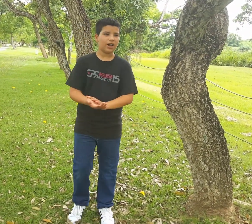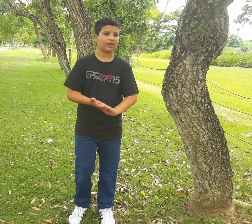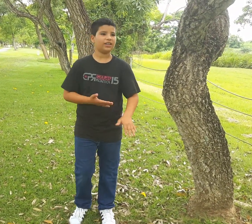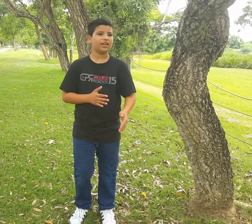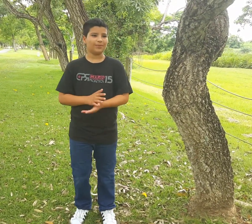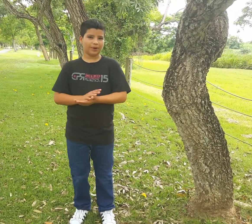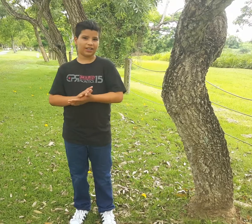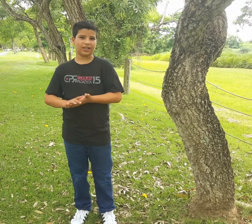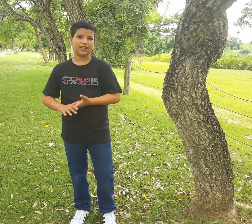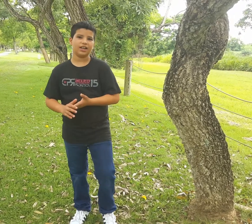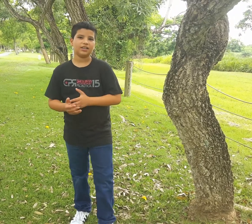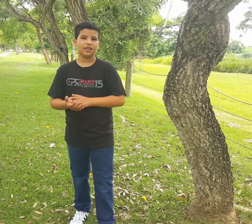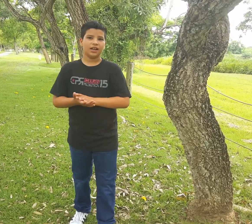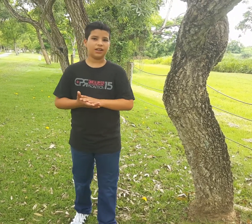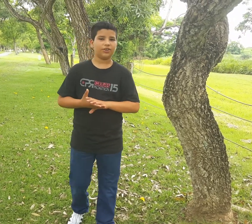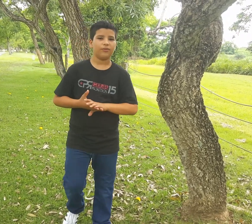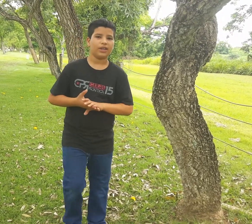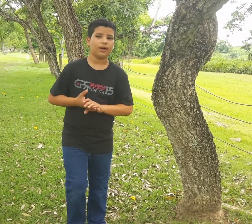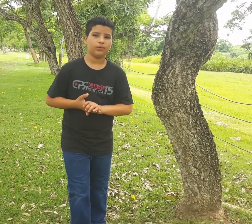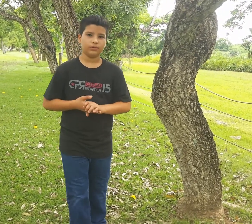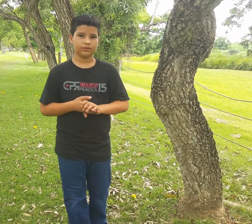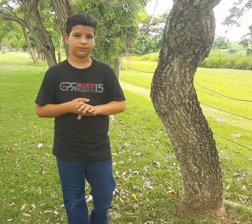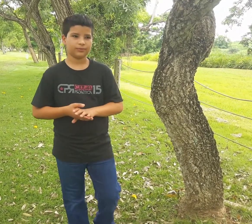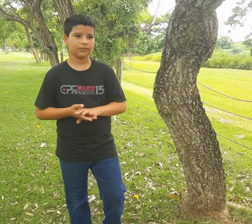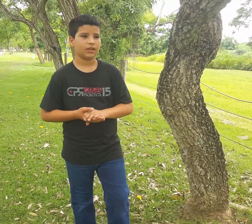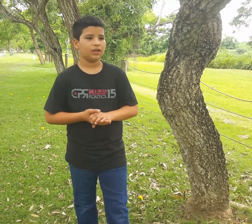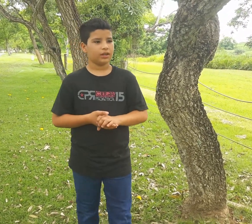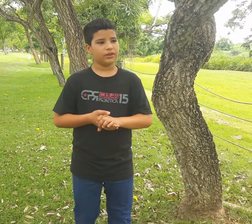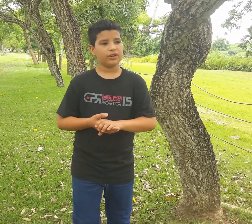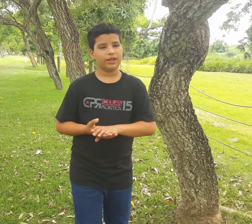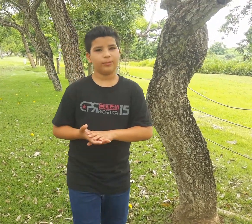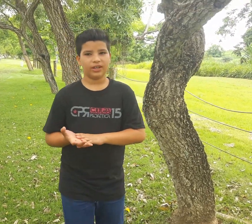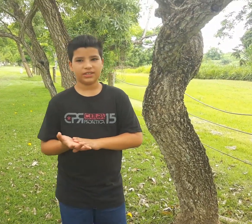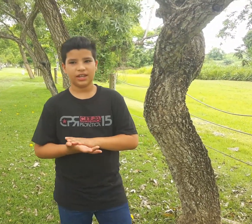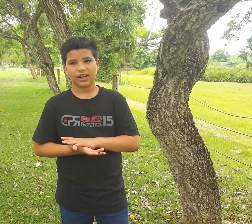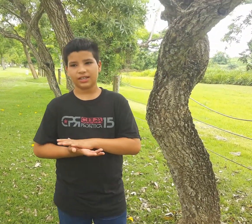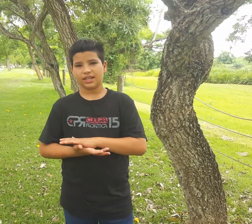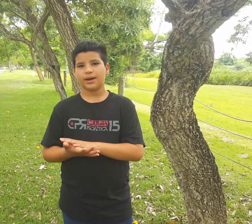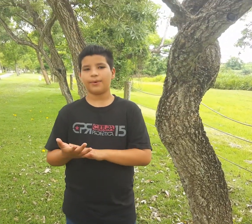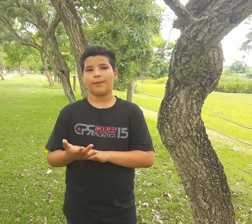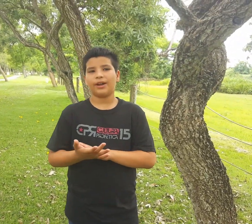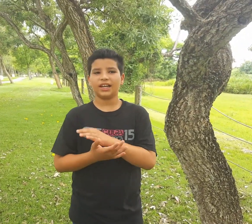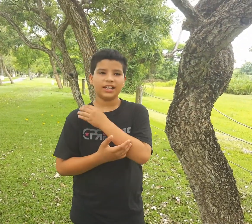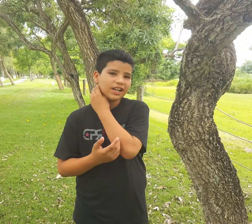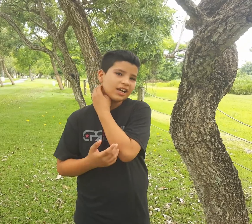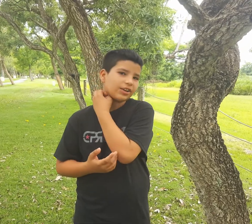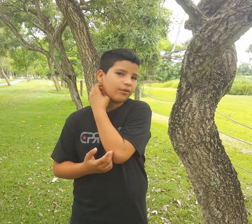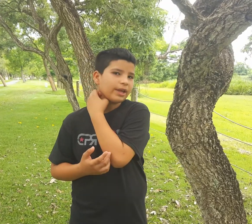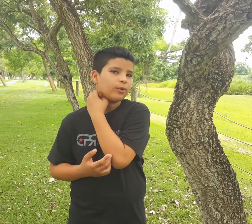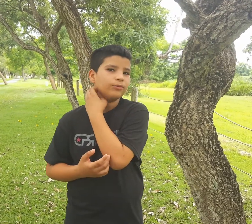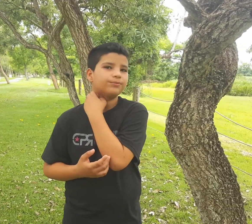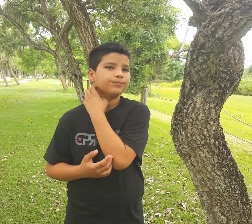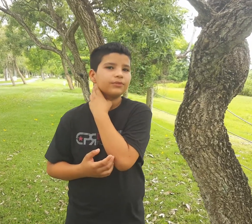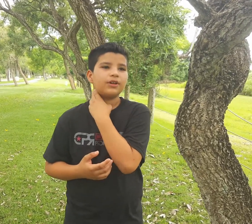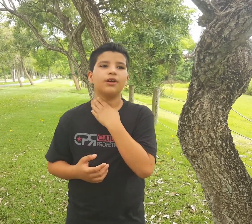aquí en el Parque Lineal Río Bayamón. Y hoy les voy a enseñar la seña para Parque Lineal Río Bayamón. ¿Y cómo